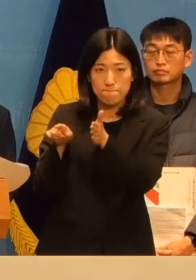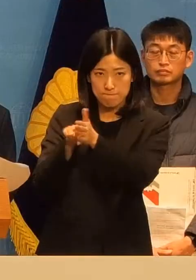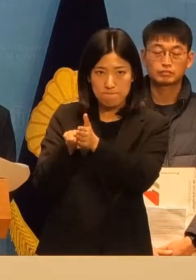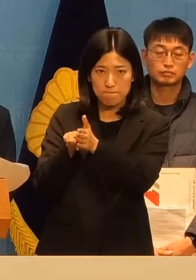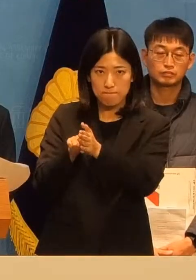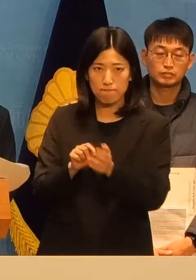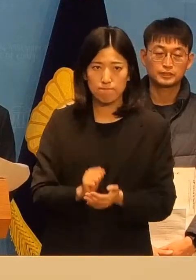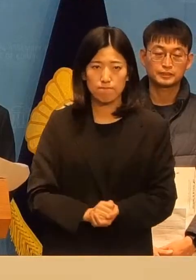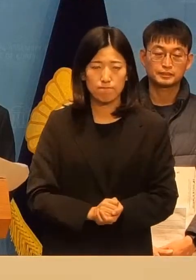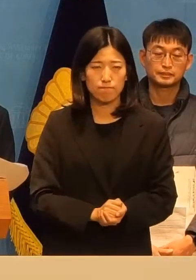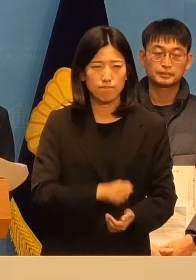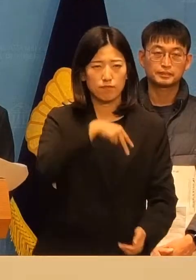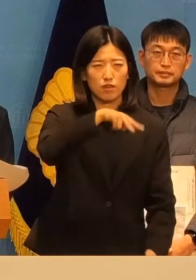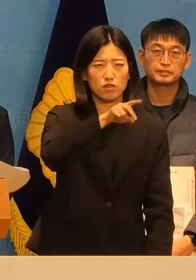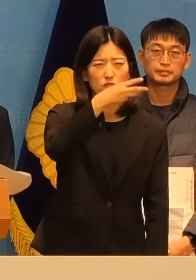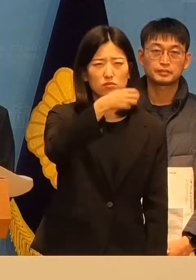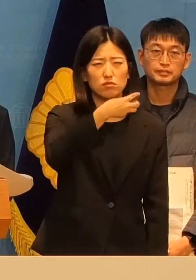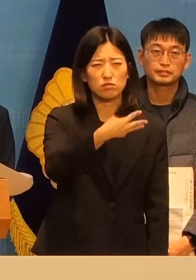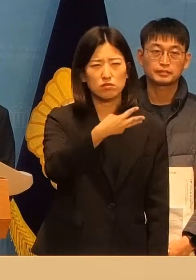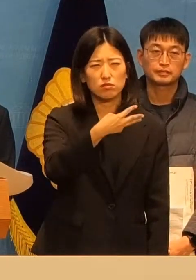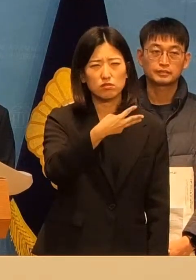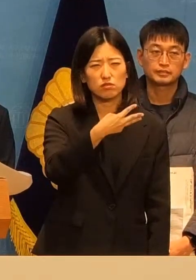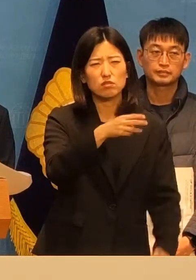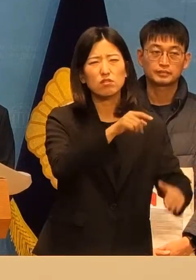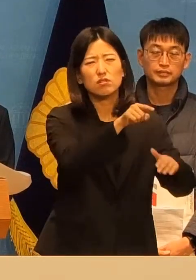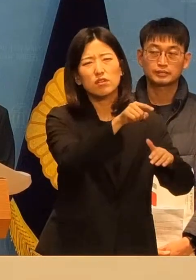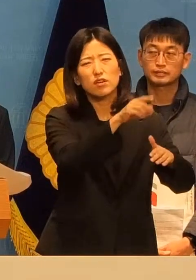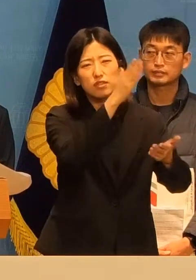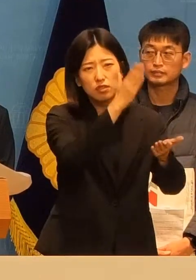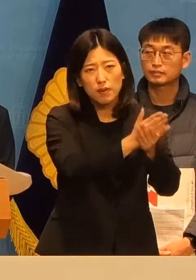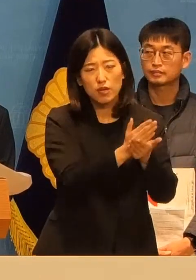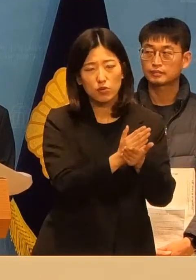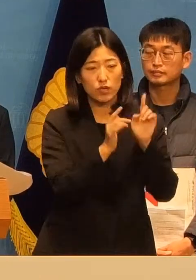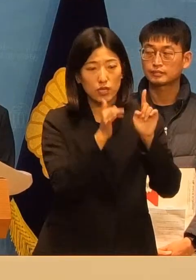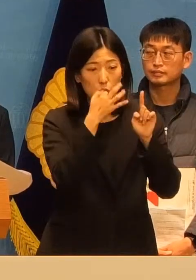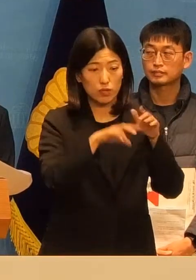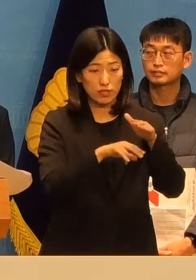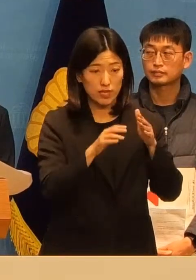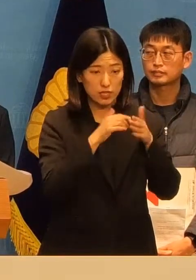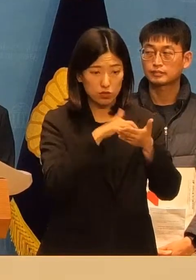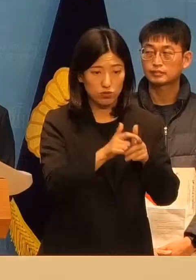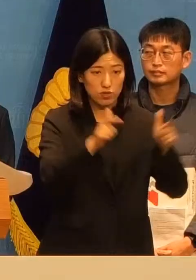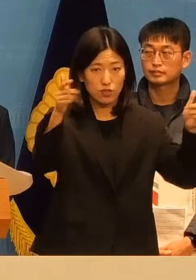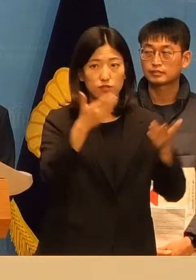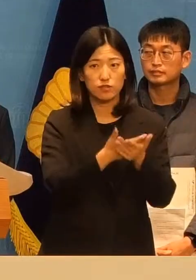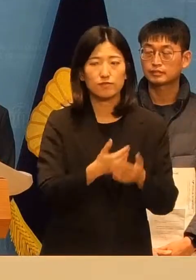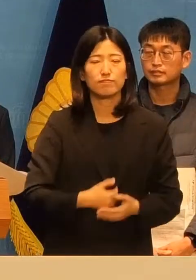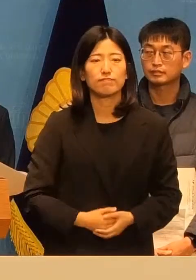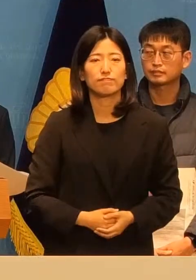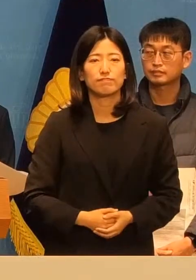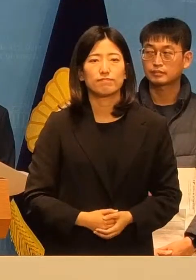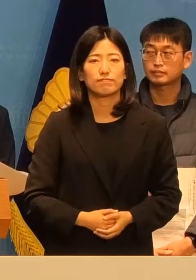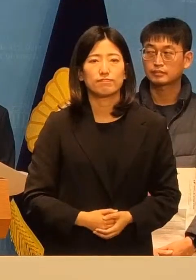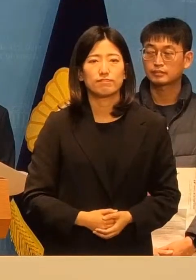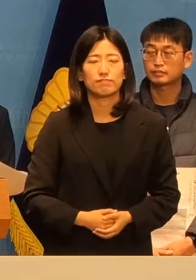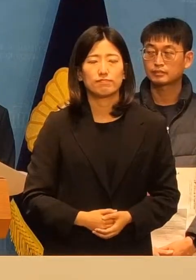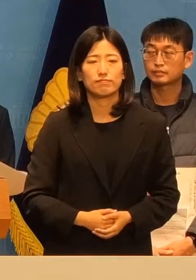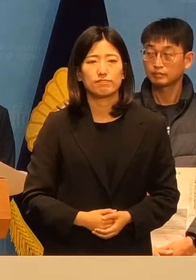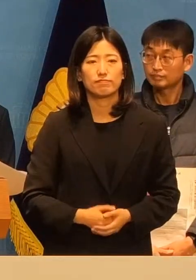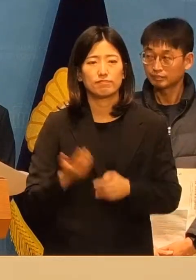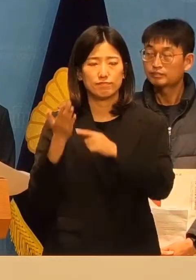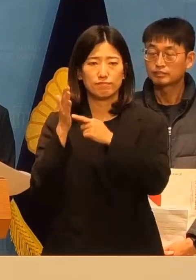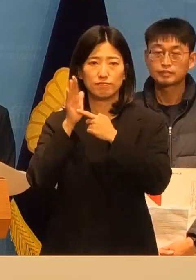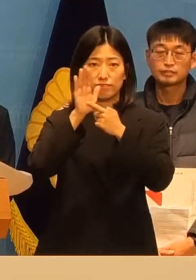열차 예산이 1호선 직결 예산으로 재편성되기를 촉구하는 바입니다. 네,